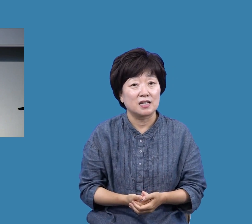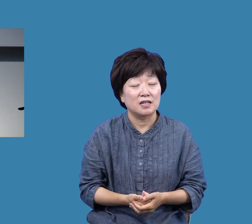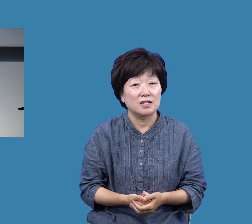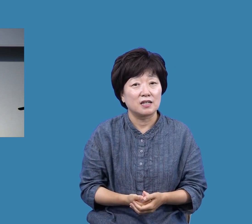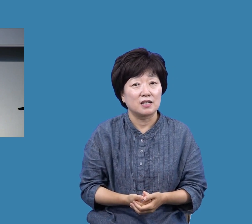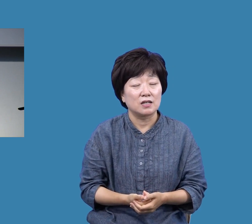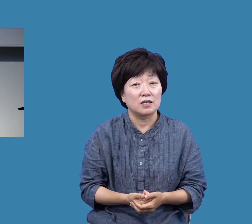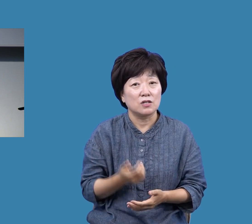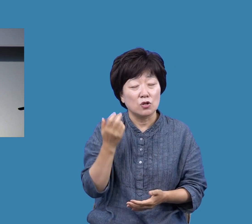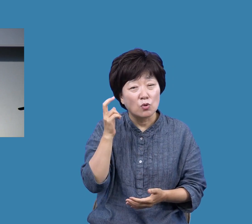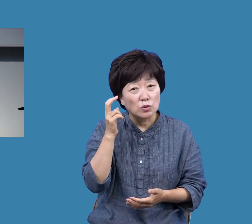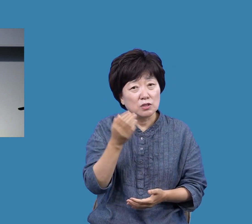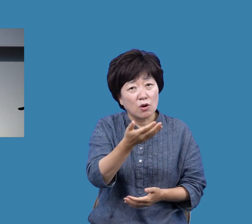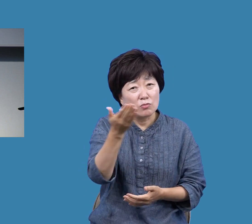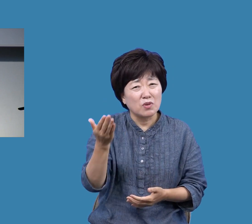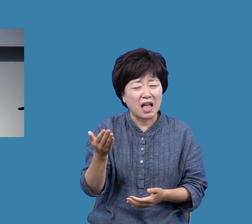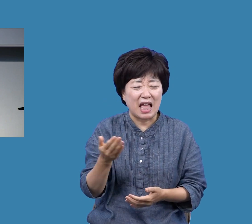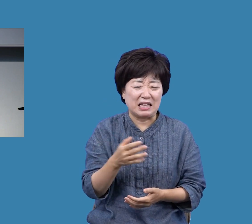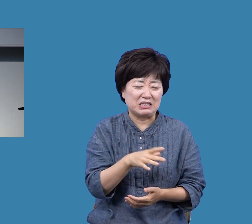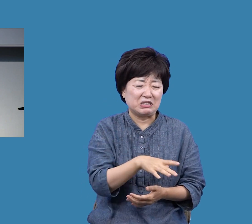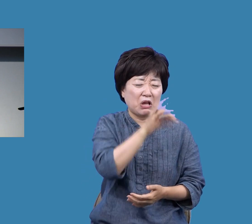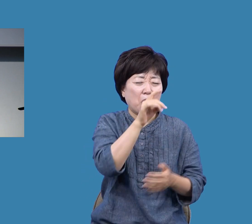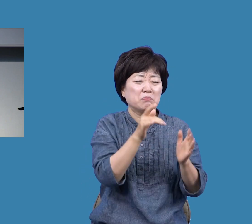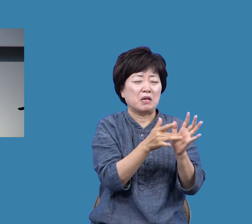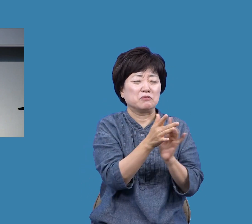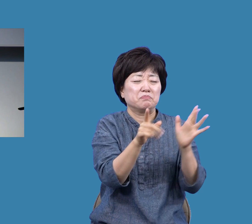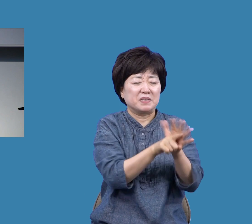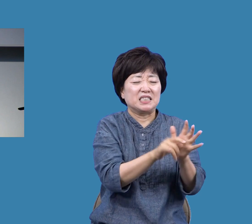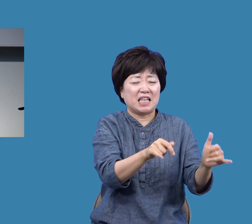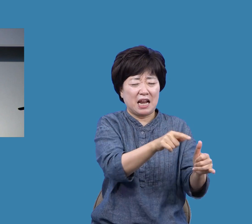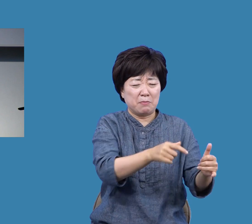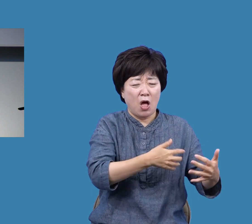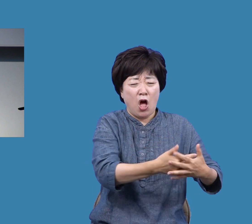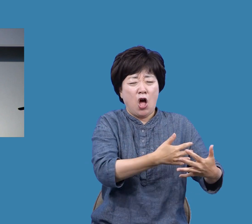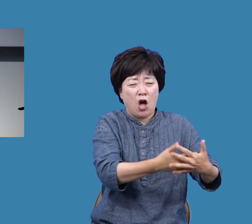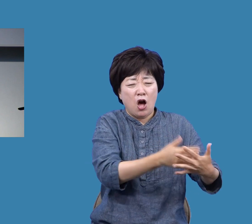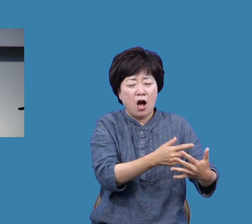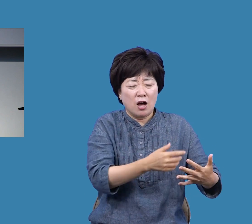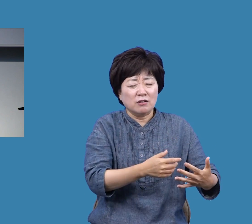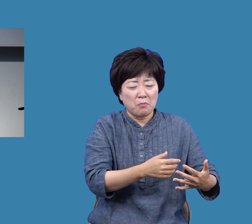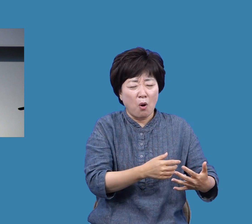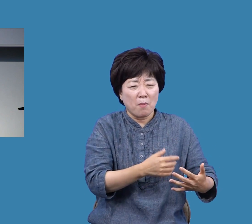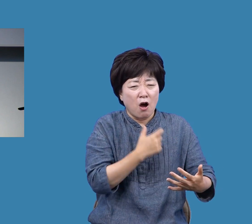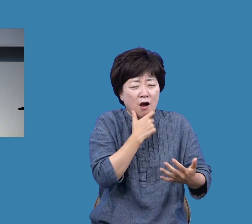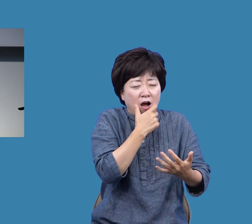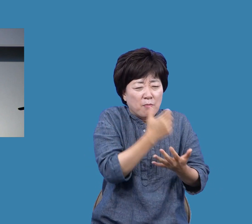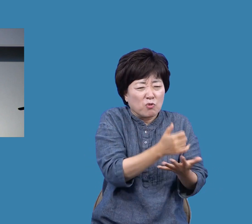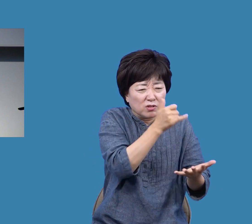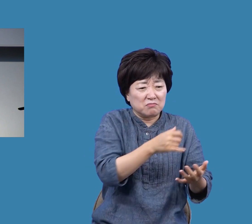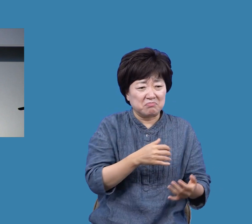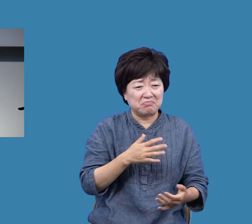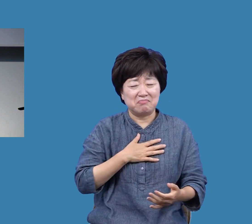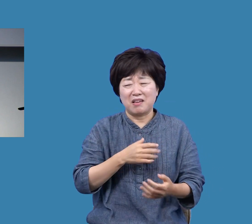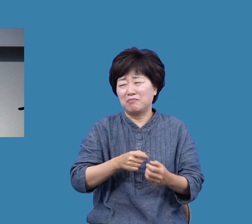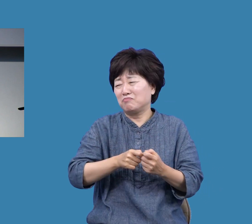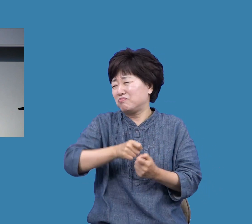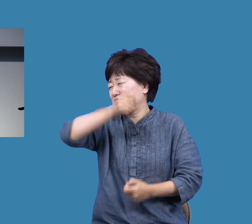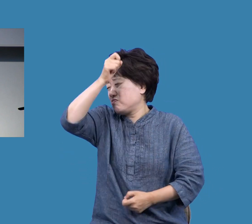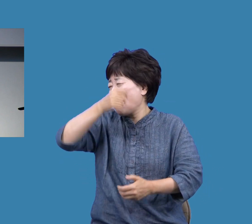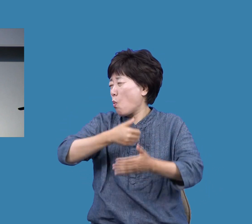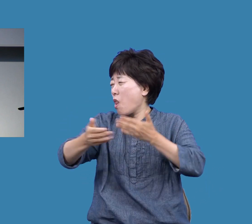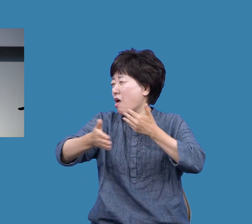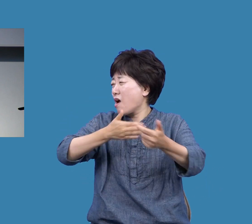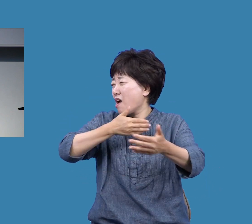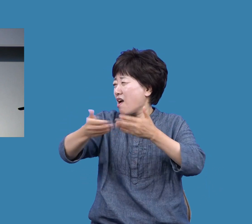혹시 이 가운데 그런 건 초신자들이 하는 거지. 내가 뭐 지금 몇 년 신앙생활 했는데 짬밥이 있는데. 짬밥이 아니고